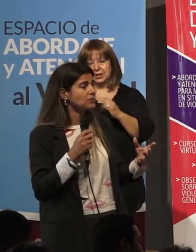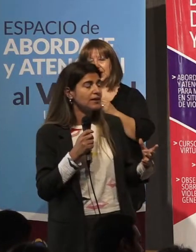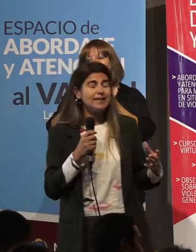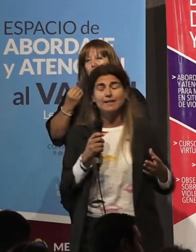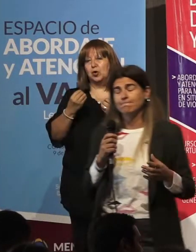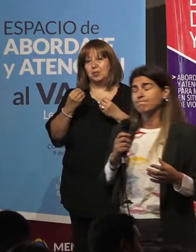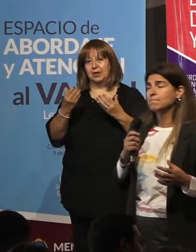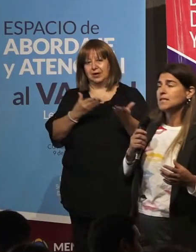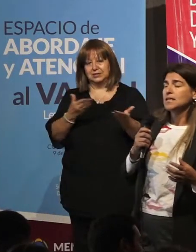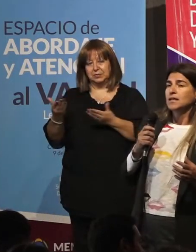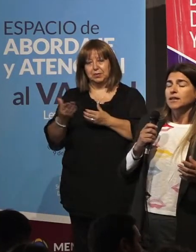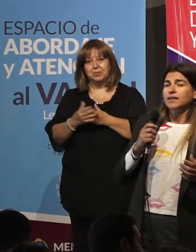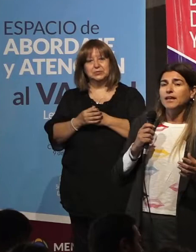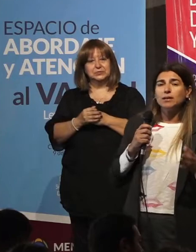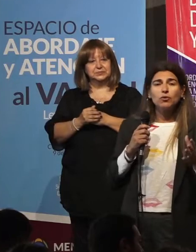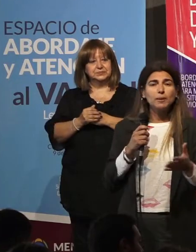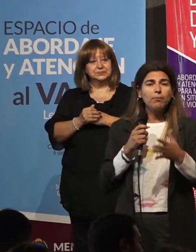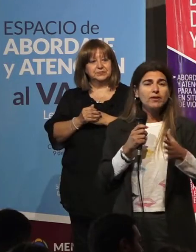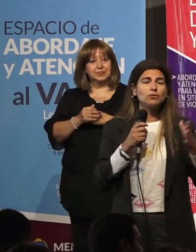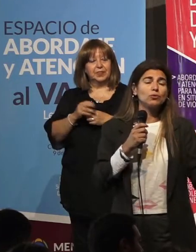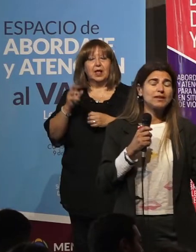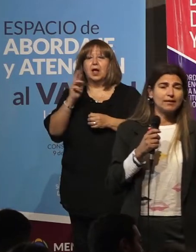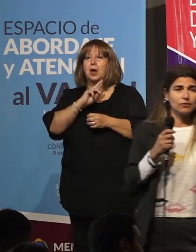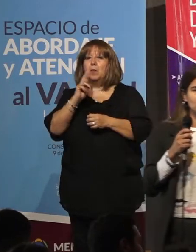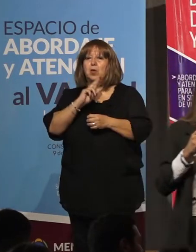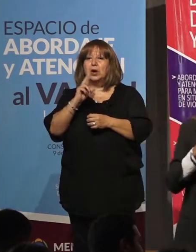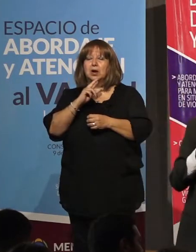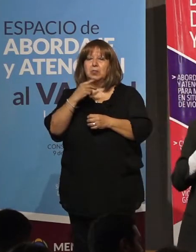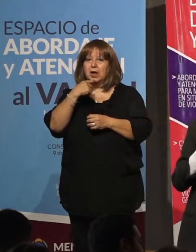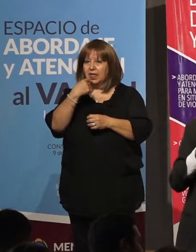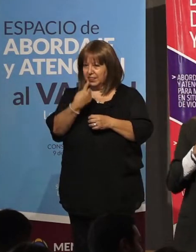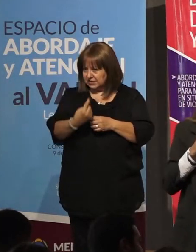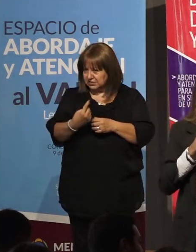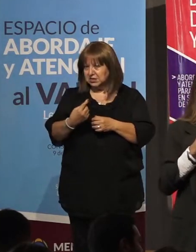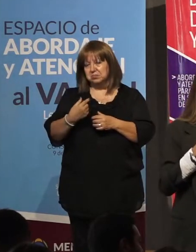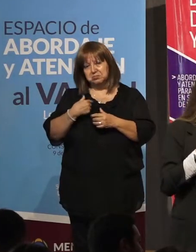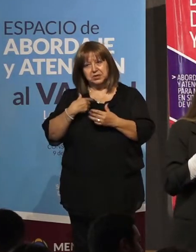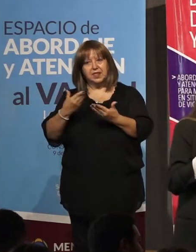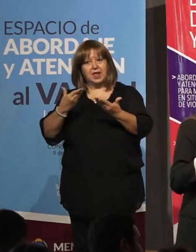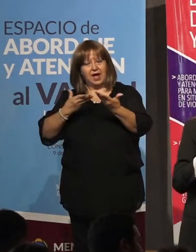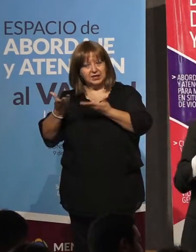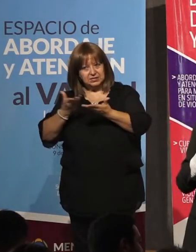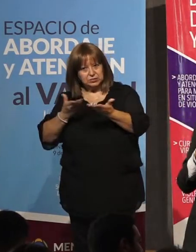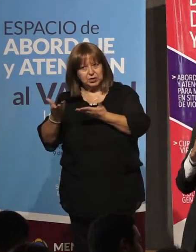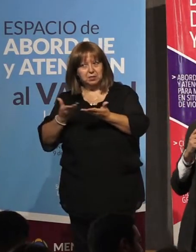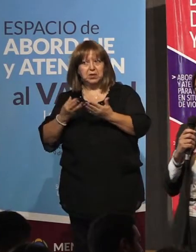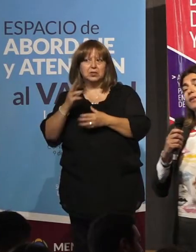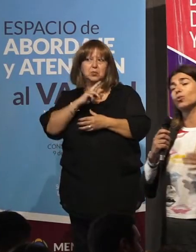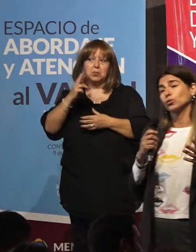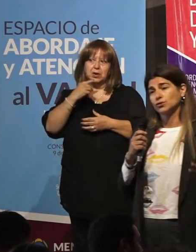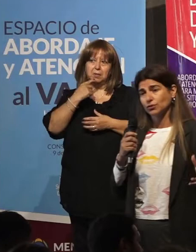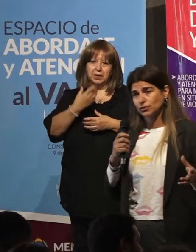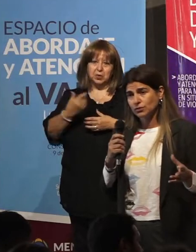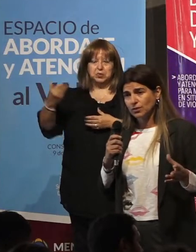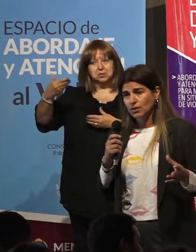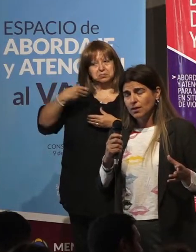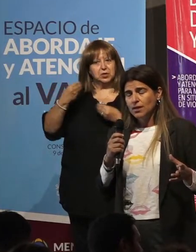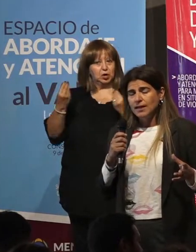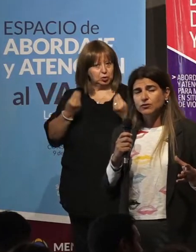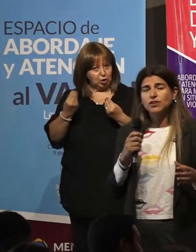recibimos, y esta mujer puede consultarnos, esta mujer puede pedirnos asesoramiento, esta mujer puede necesitar